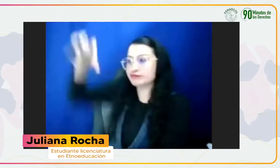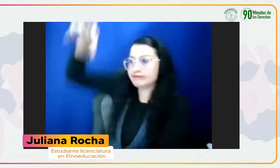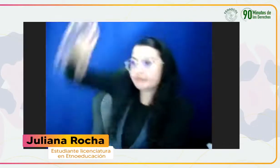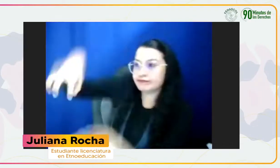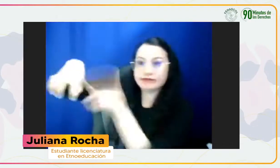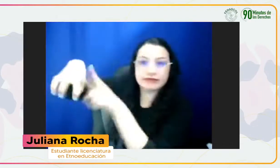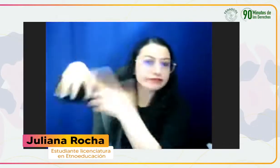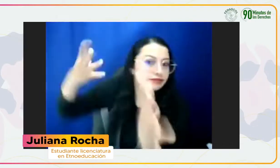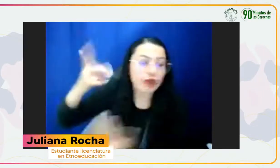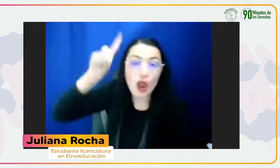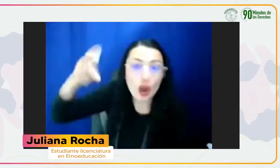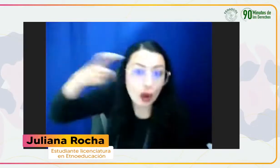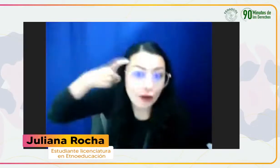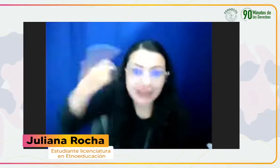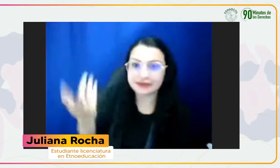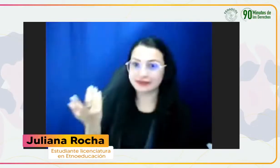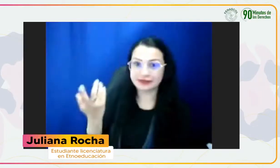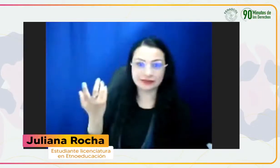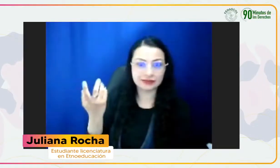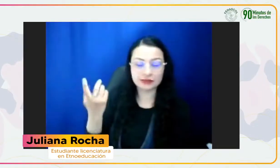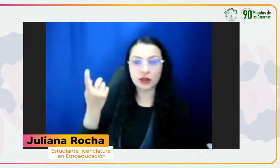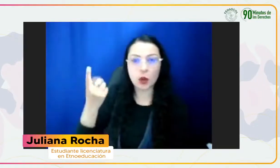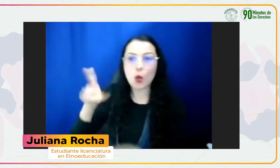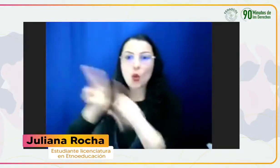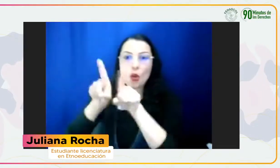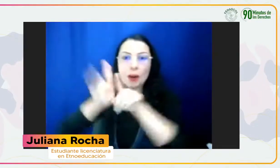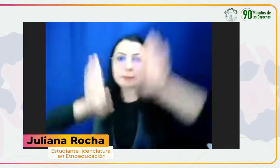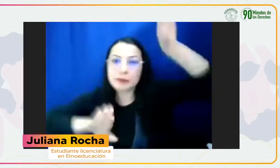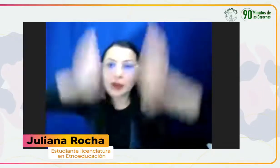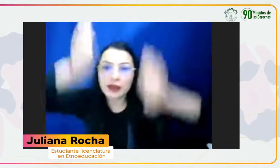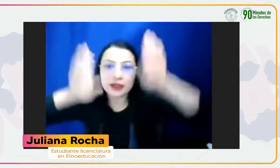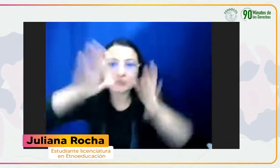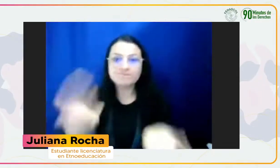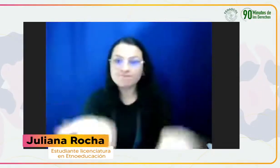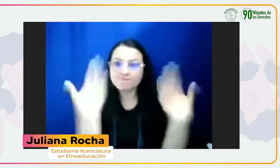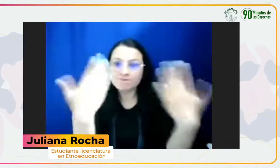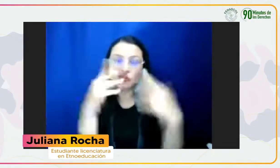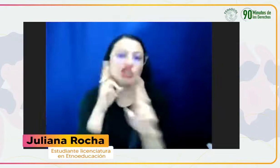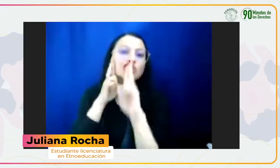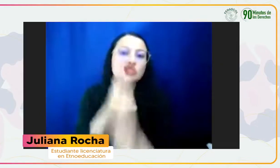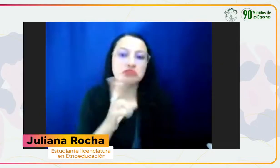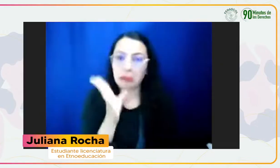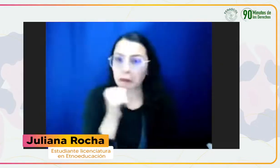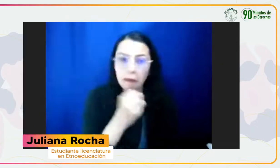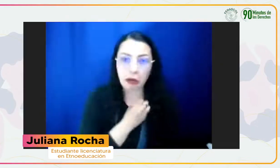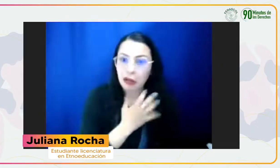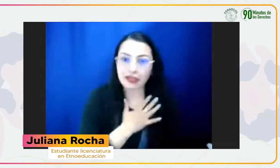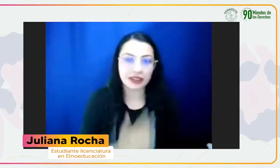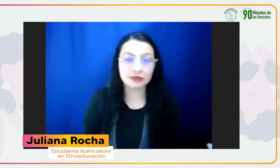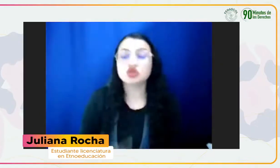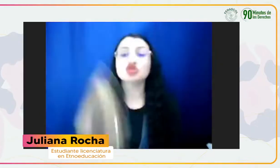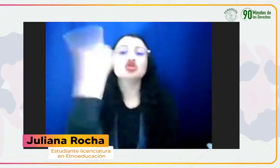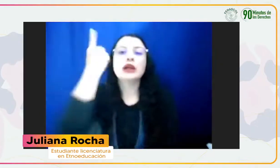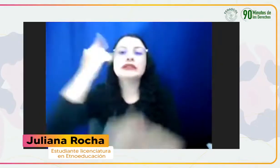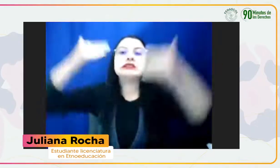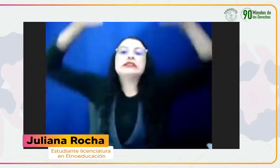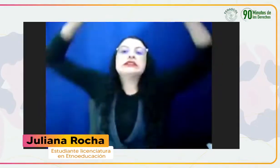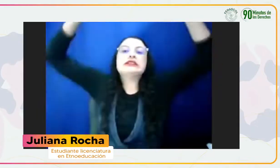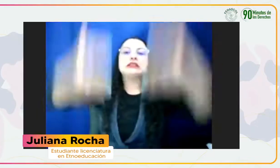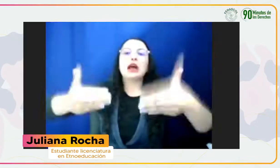mismo. También, por ejemplo, en las organizaciones del gobierno, en temas de participación, no están